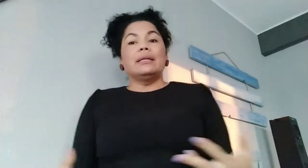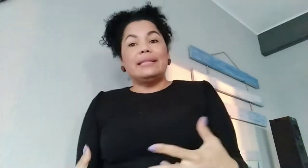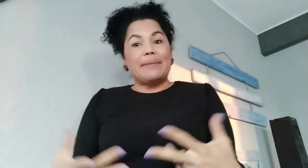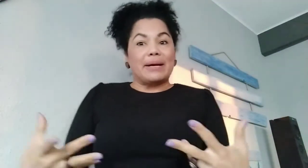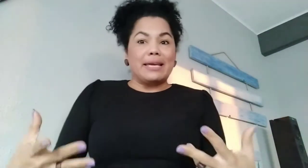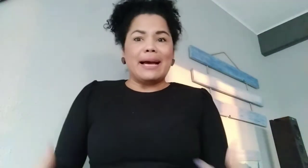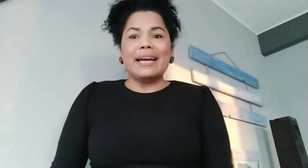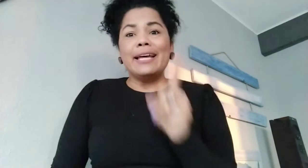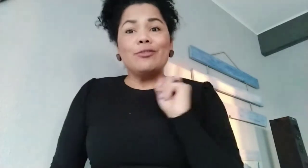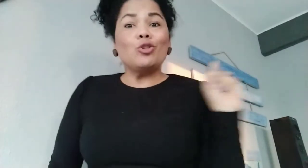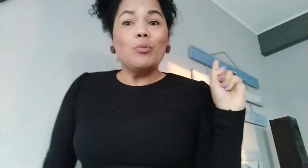de maquillaje,